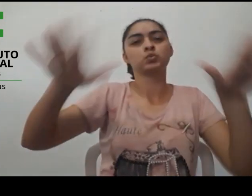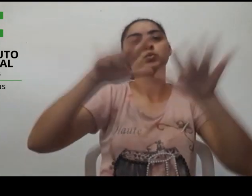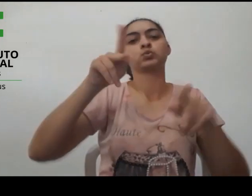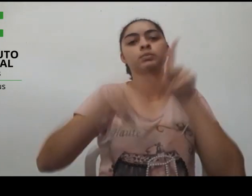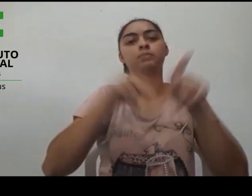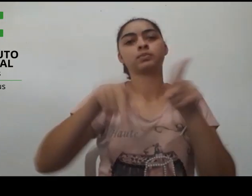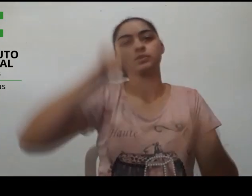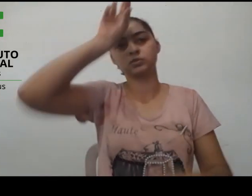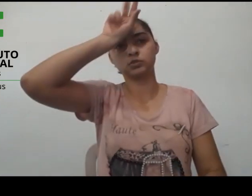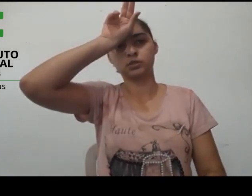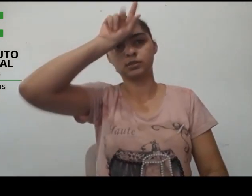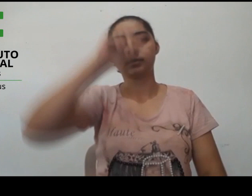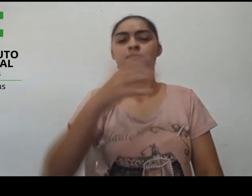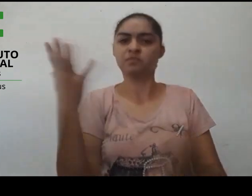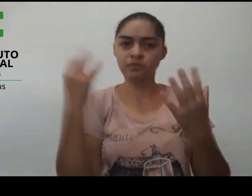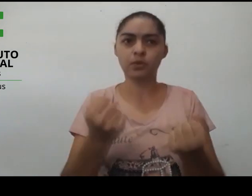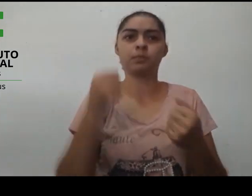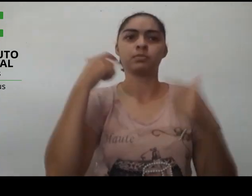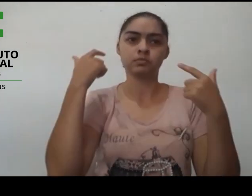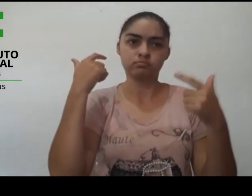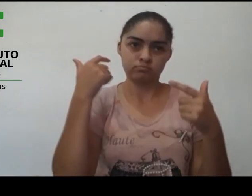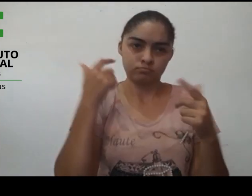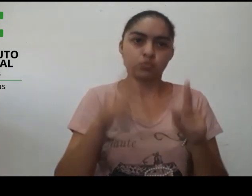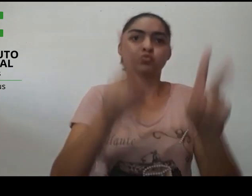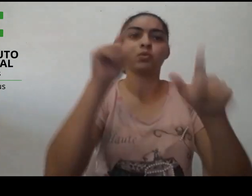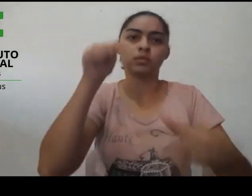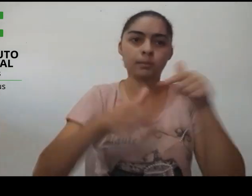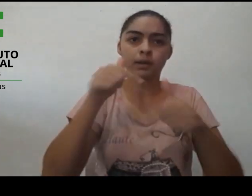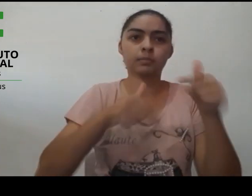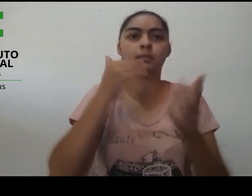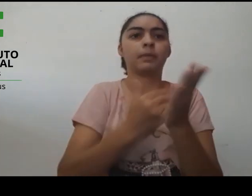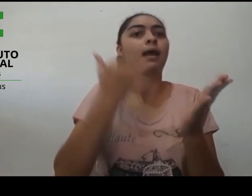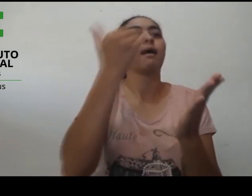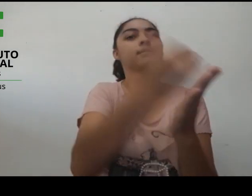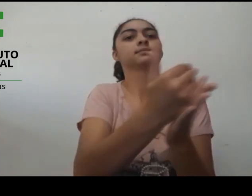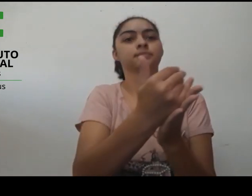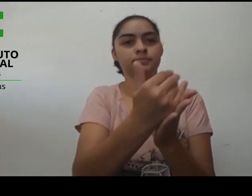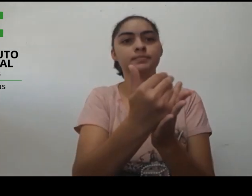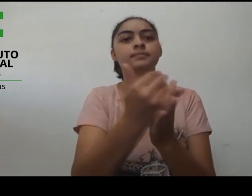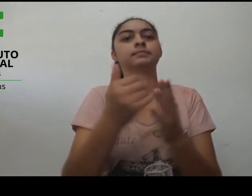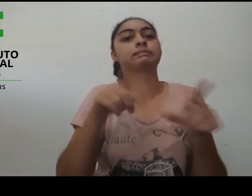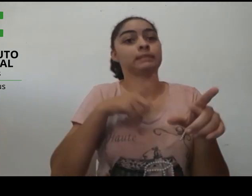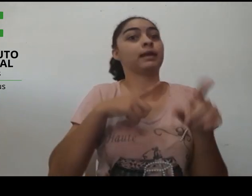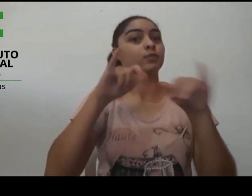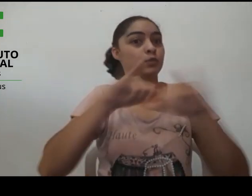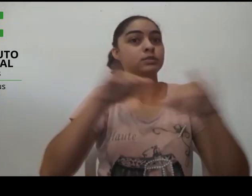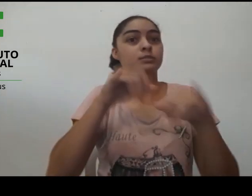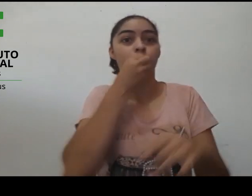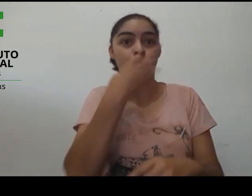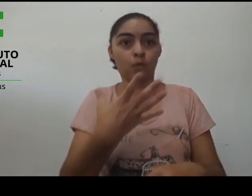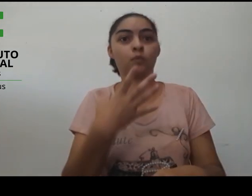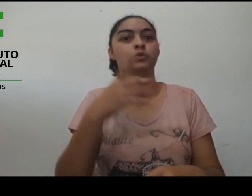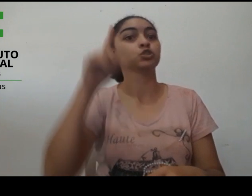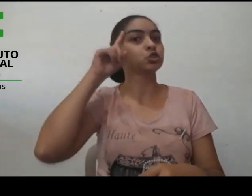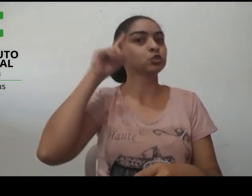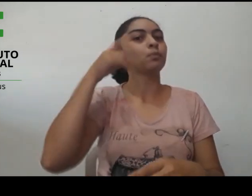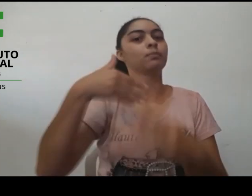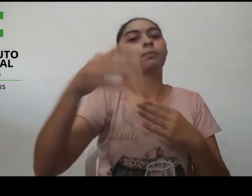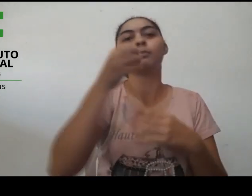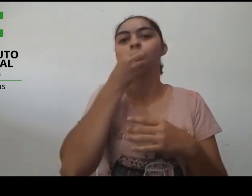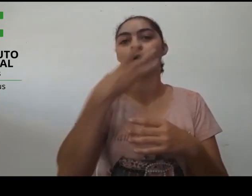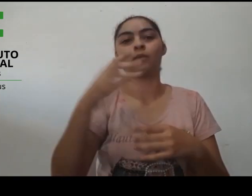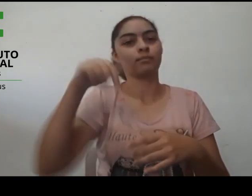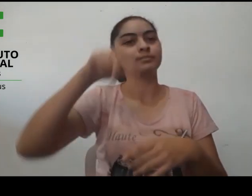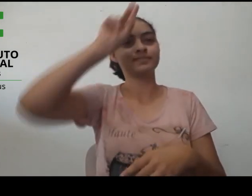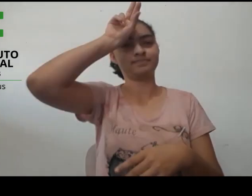e de toda a população jataiense. Vamos continuar trabalhando, que tem mais um monte de notícia boa chegando e dias